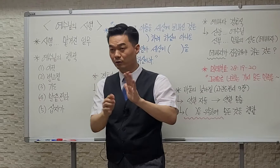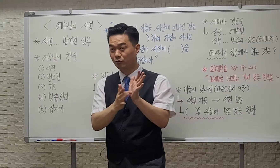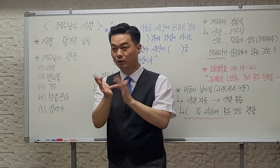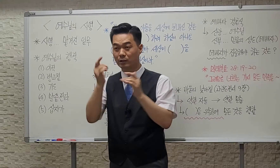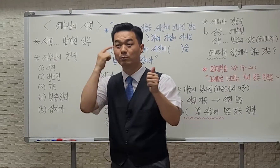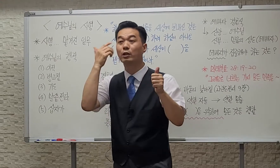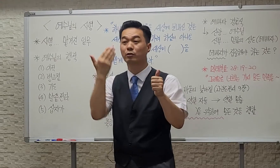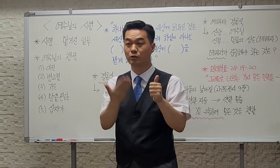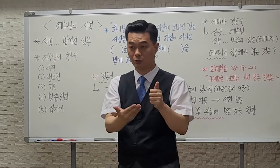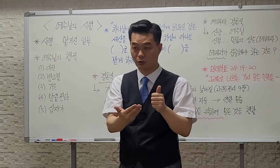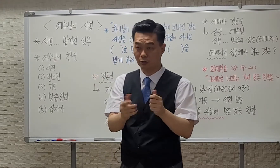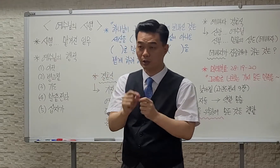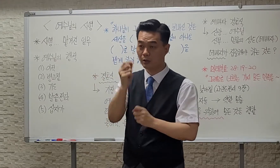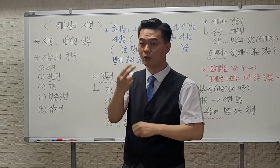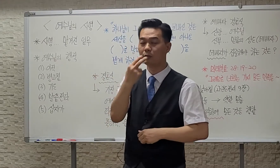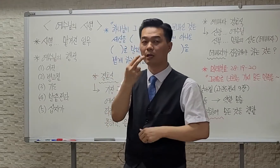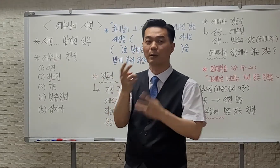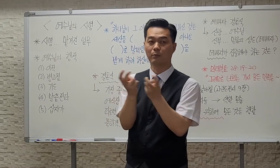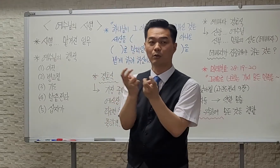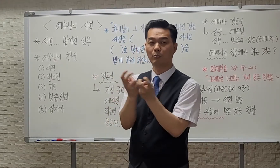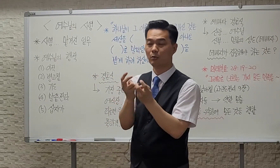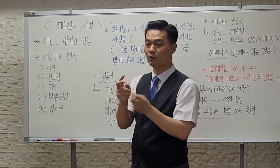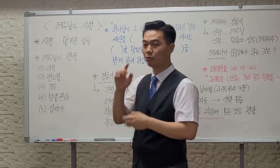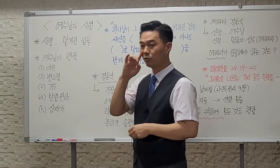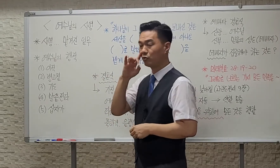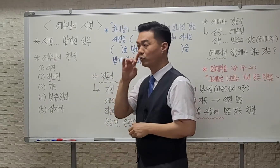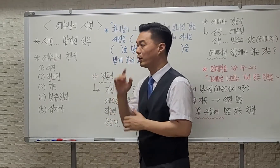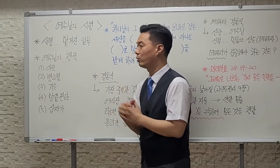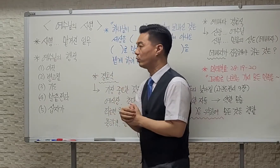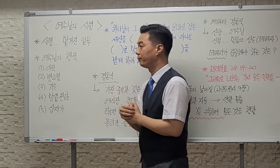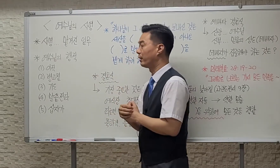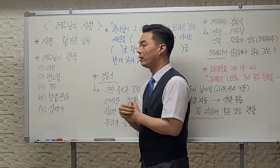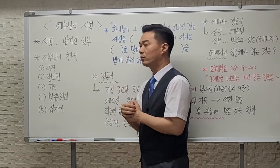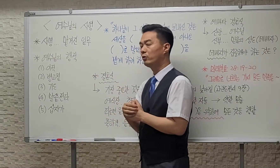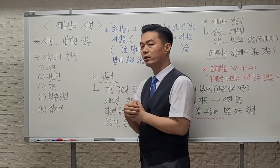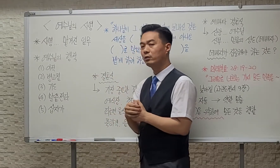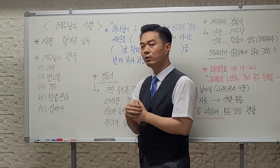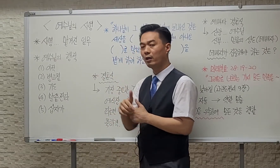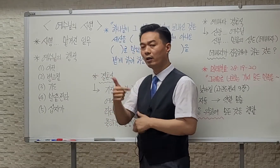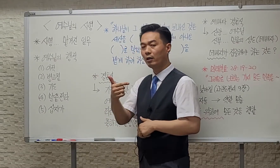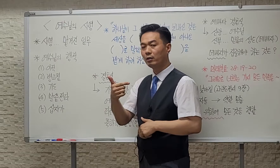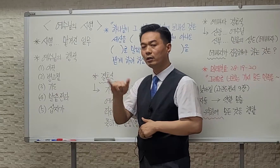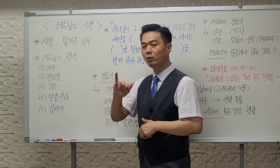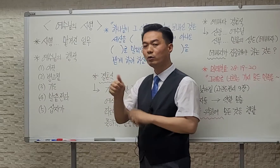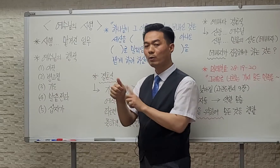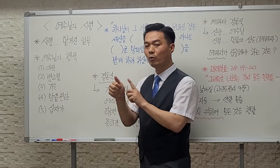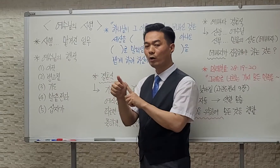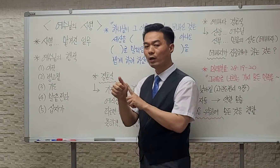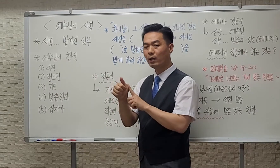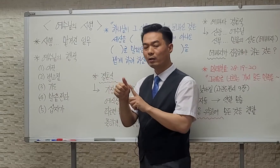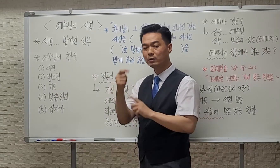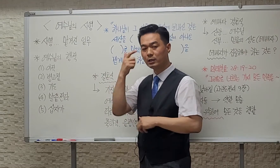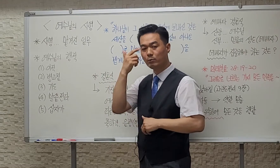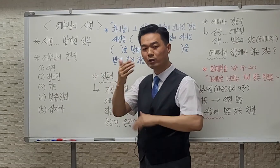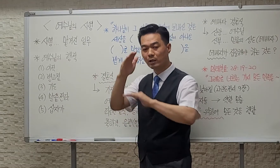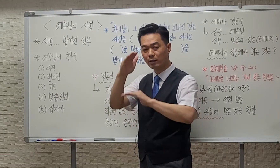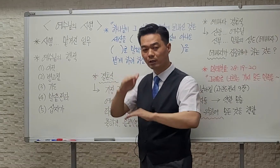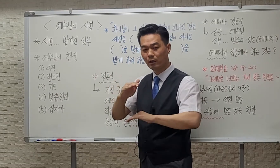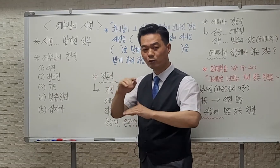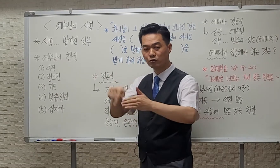예수님께 질문했었죠. 영생 방법 뭐 이런 것도 궁금해하고. 그런데 그때 니고데모가 질문할 때 내용 중에